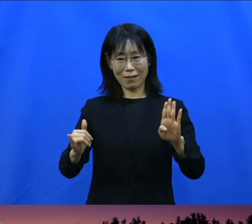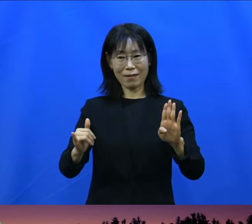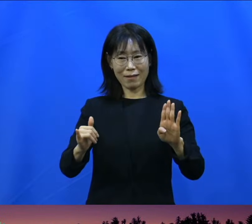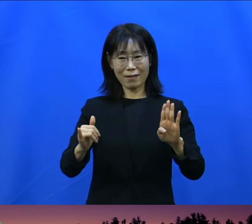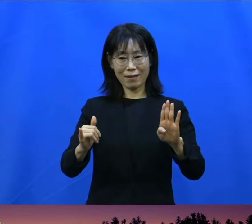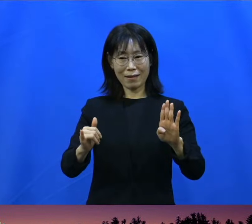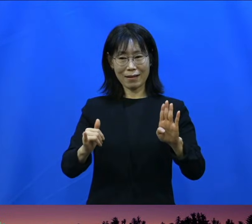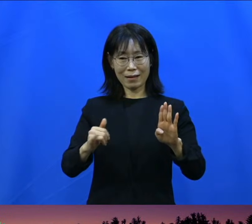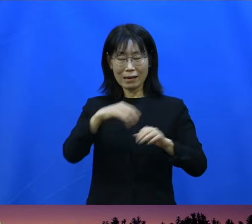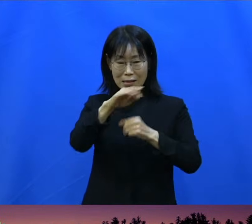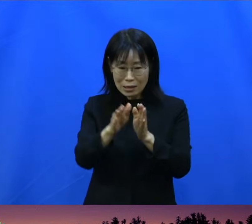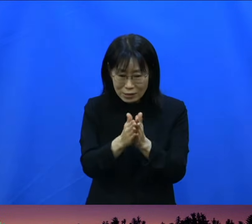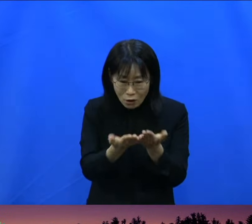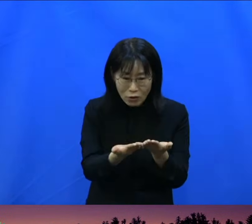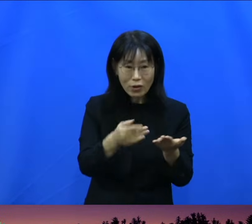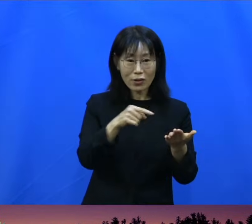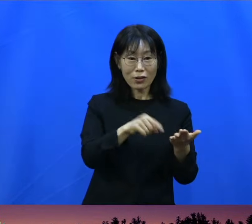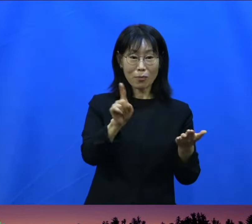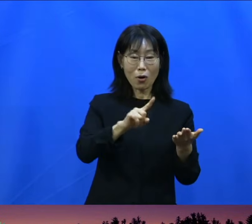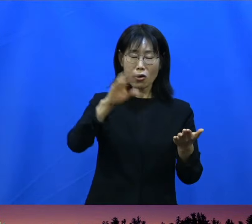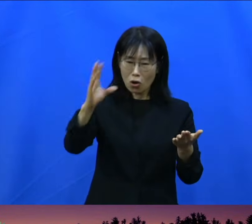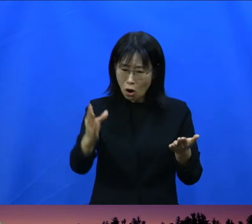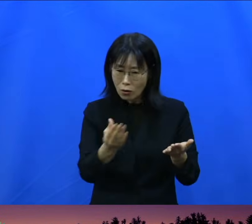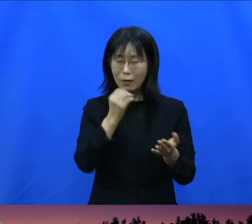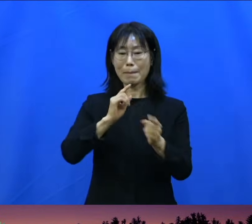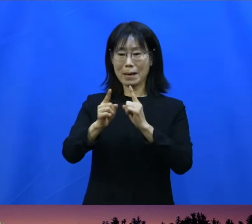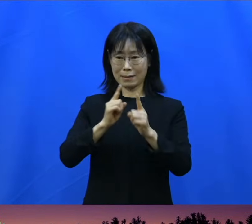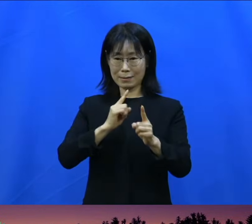성경이 뭐예요, 여러분? 거룩한 말씀이라는 거예요.